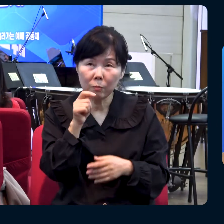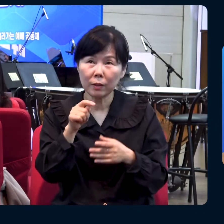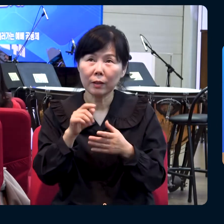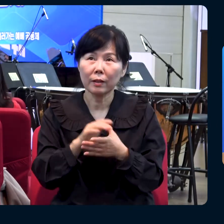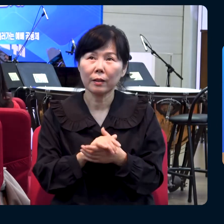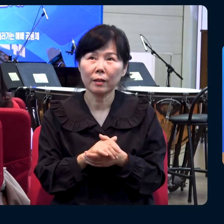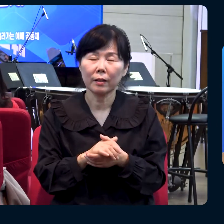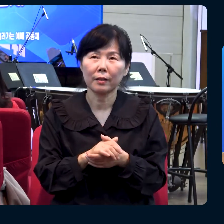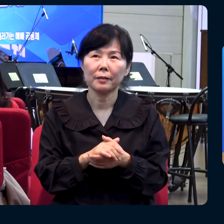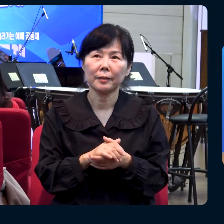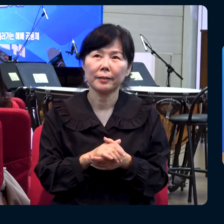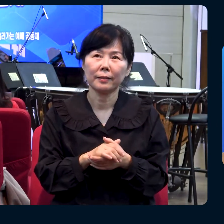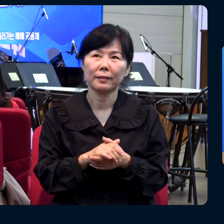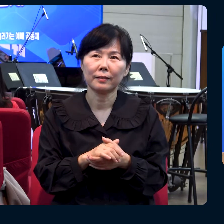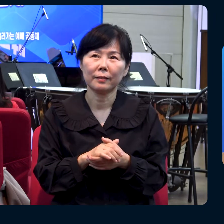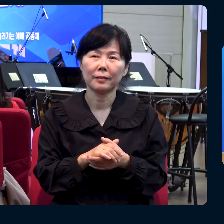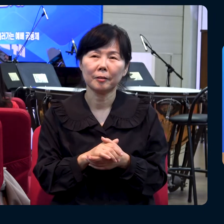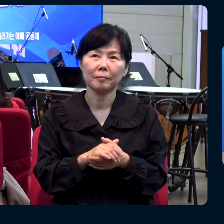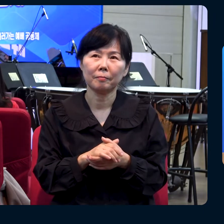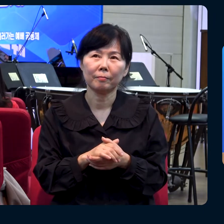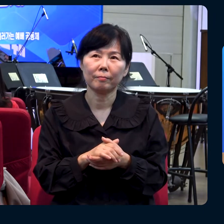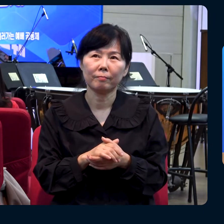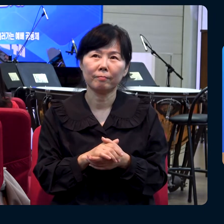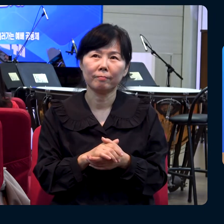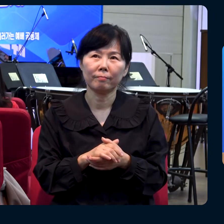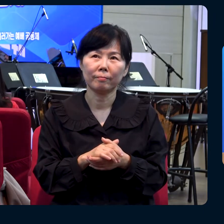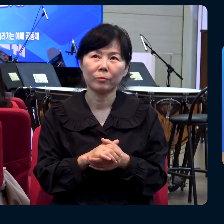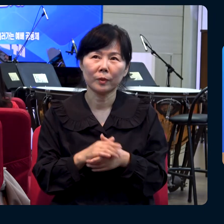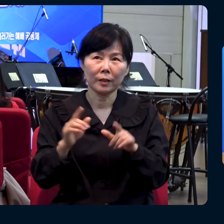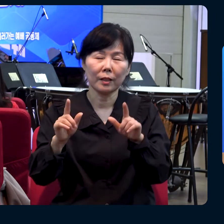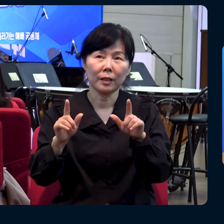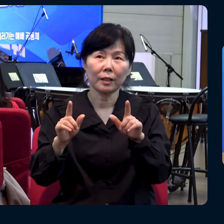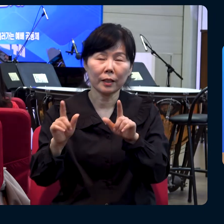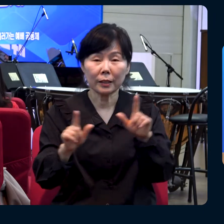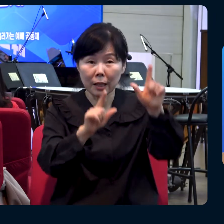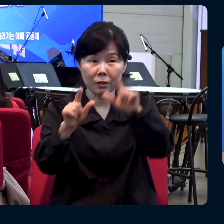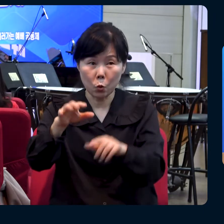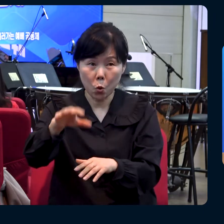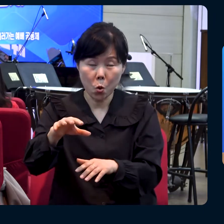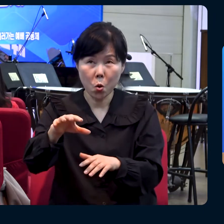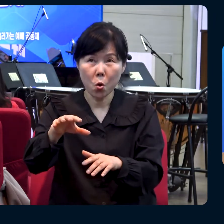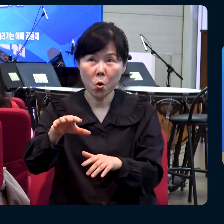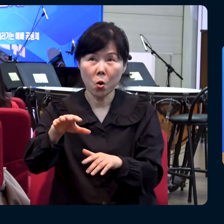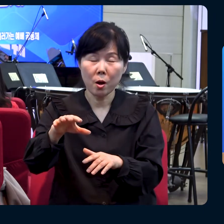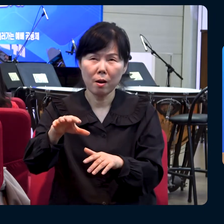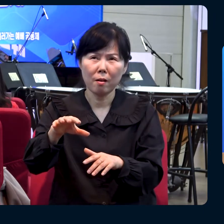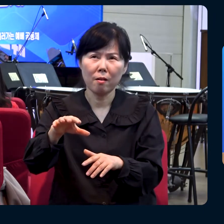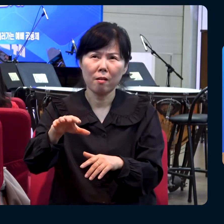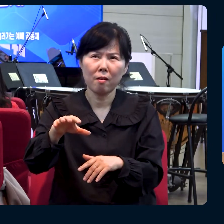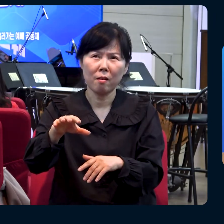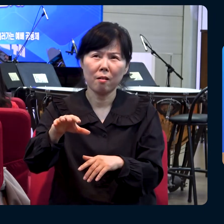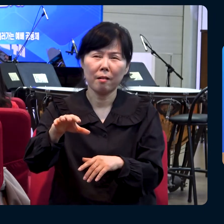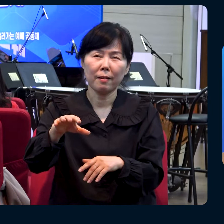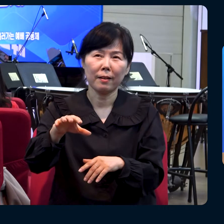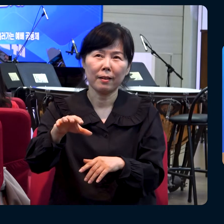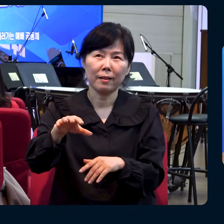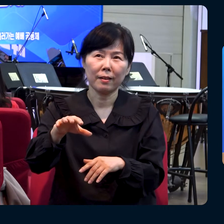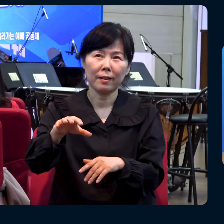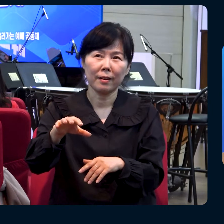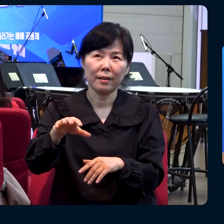곰은 그리즐리라는 곰이 있어요. 거기서는 이 블랙 검은색 곰 말고 그리즐리라는